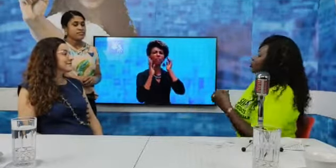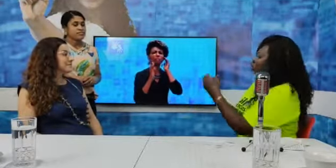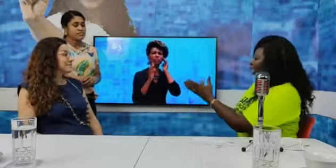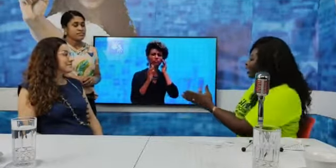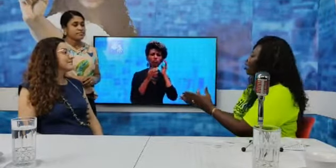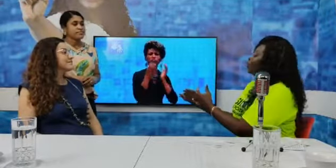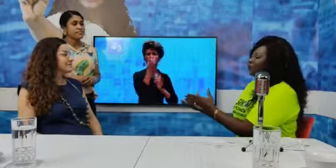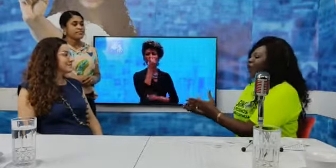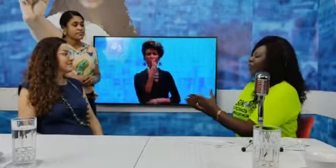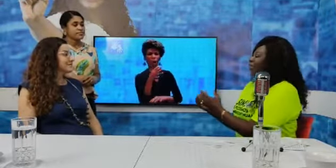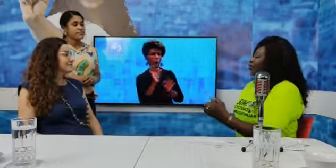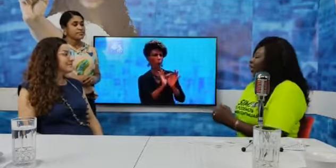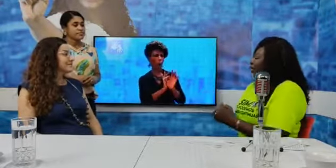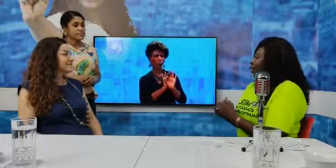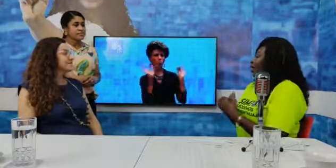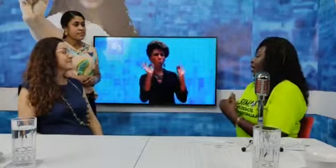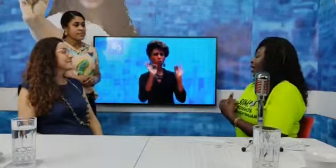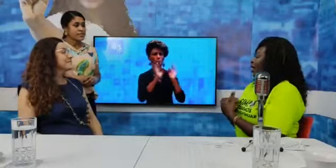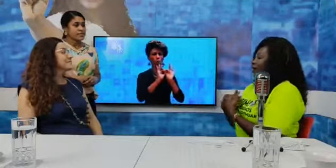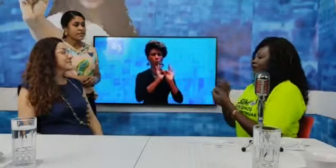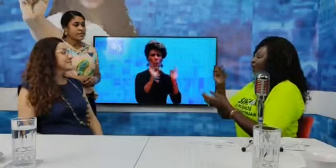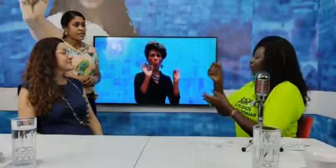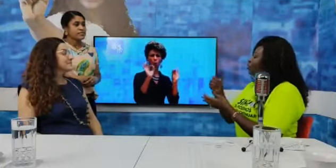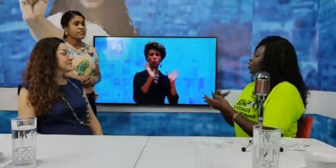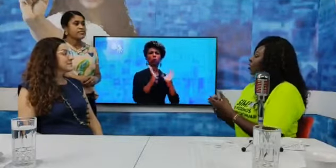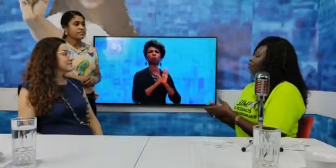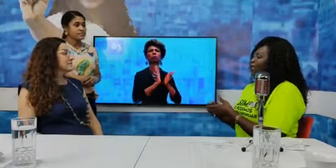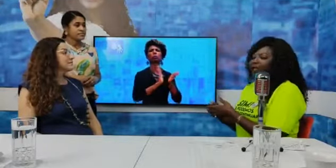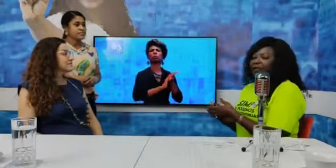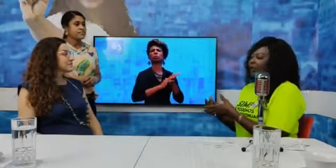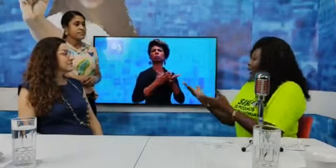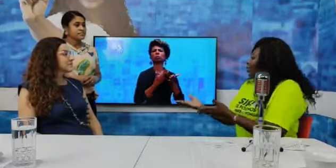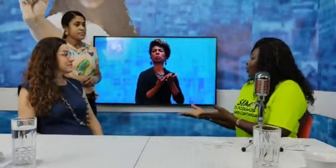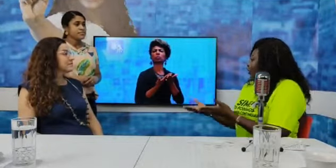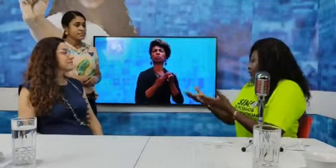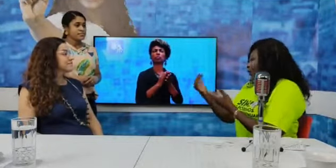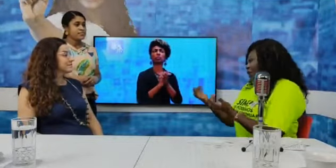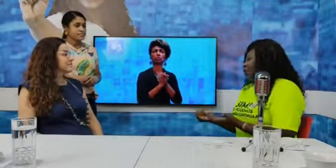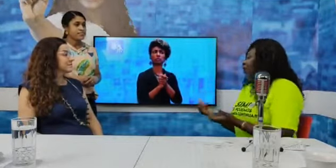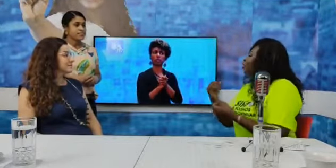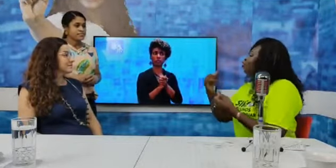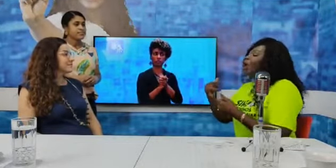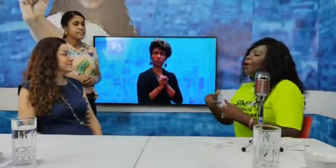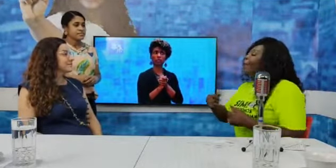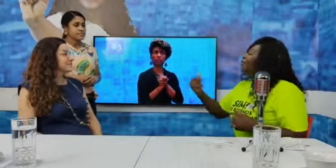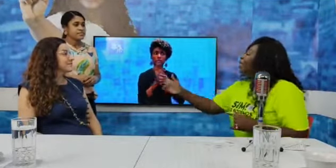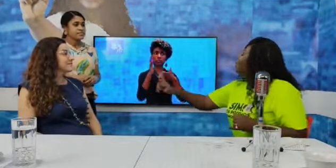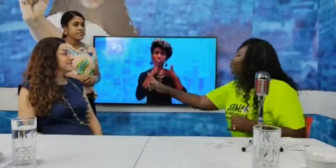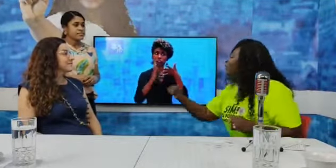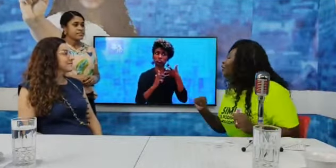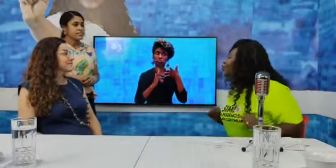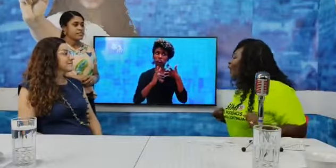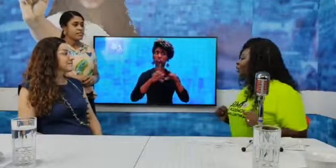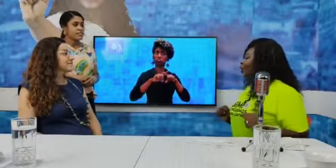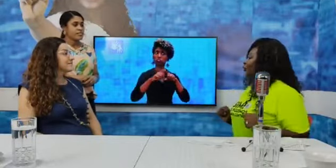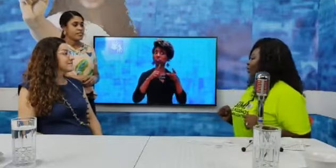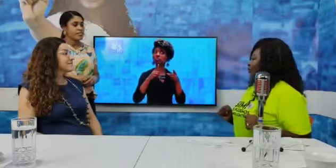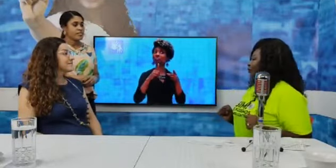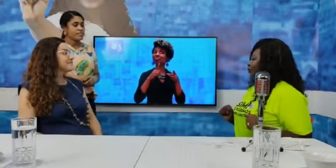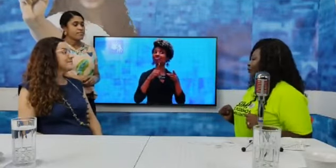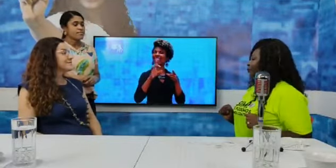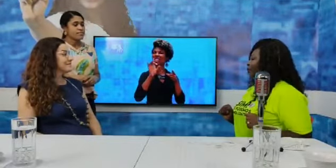muito joia ver a Itaijara traduzindo ali, né? Em Libras, mas na verdade não é